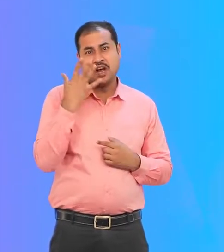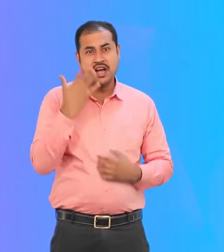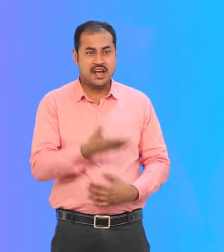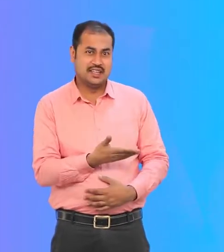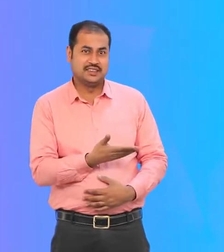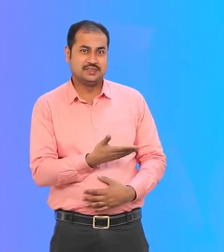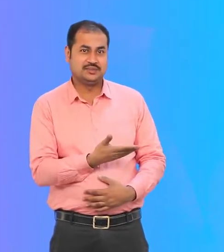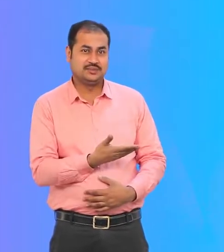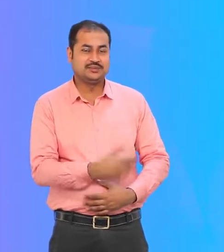झाल